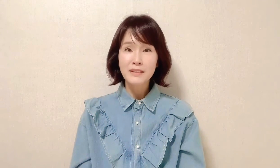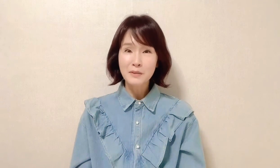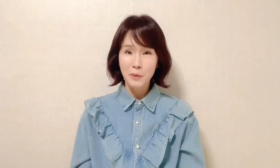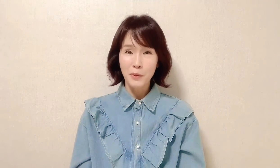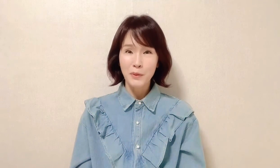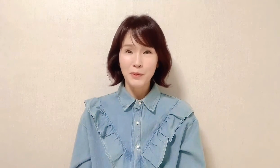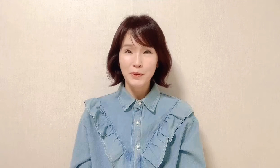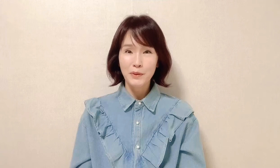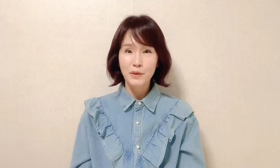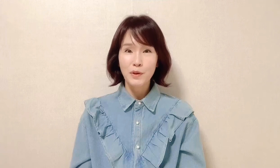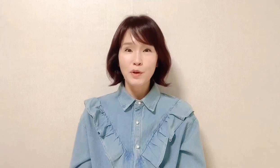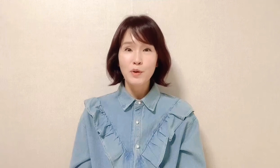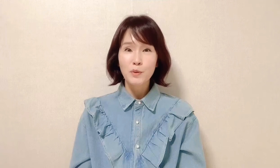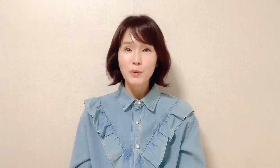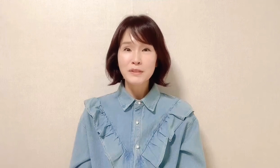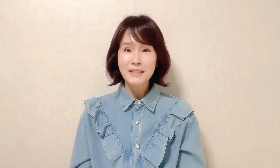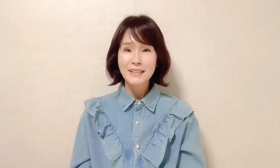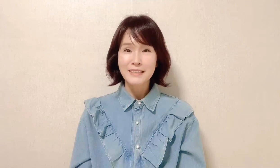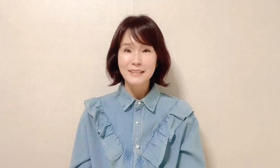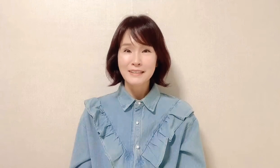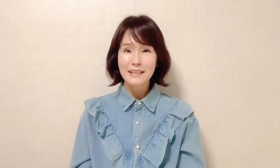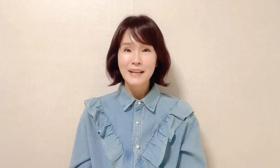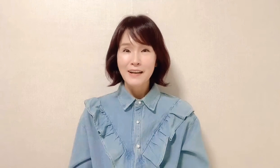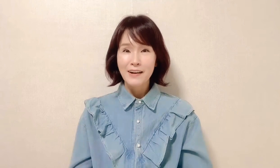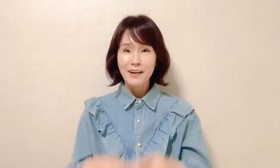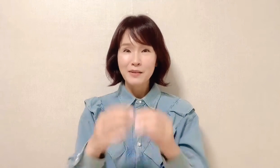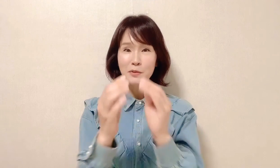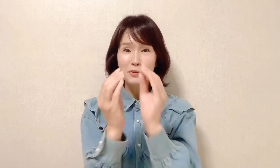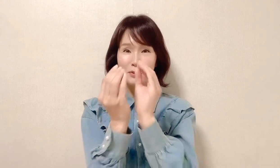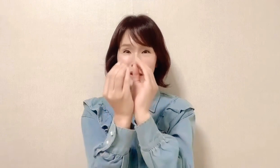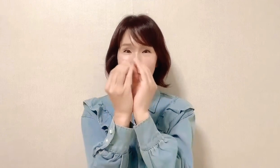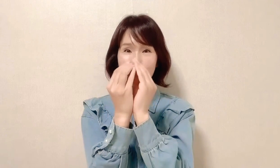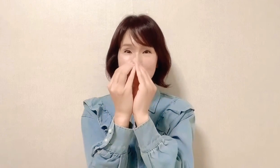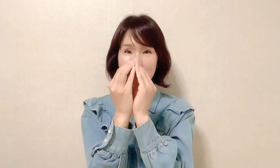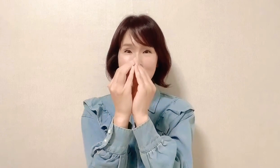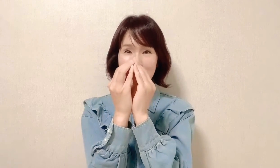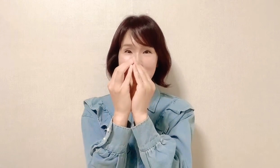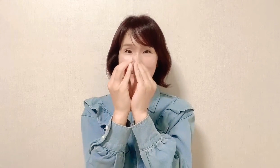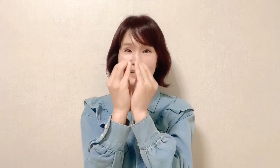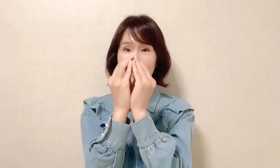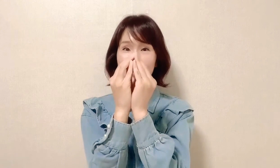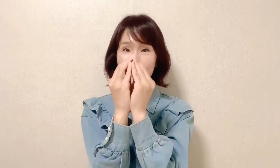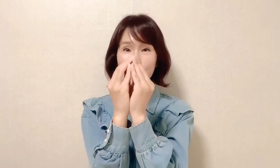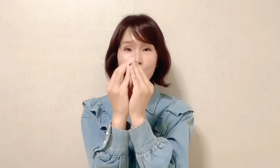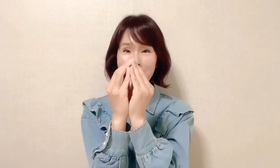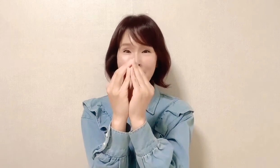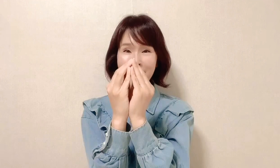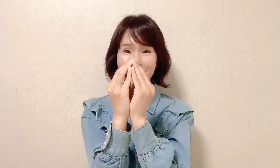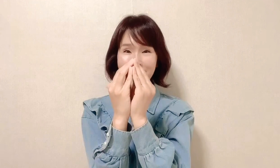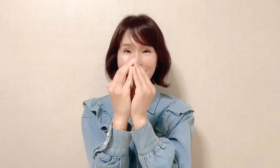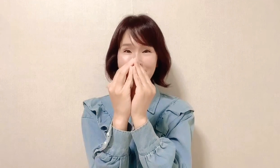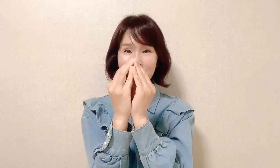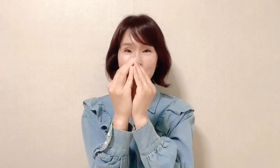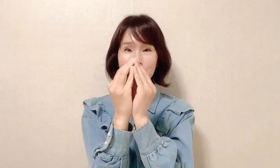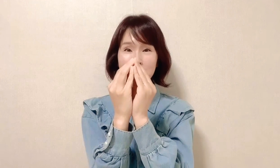꽃들도. 꽃은 손으로 이렇게 꽃이, 이게 꽃 봉오리예요. 꽃이 피는